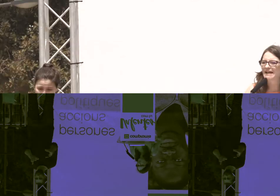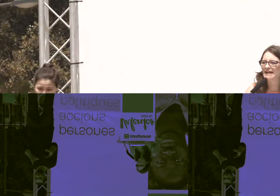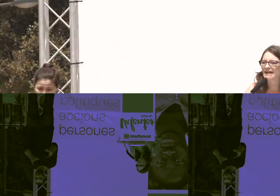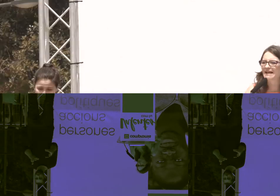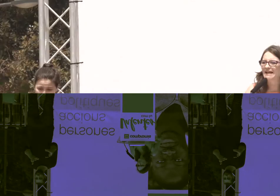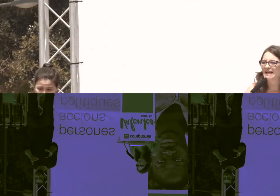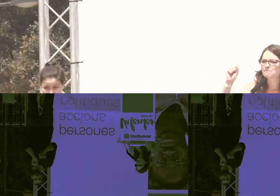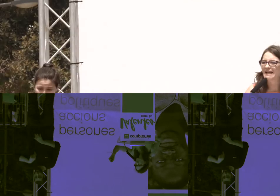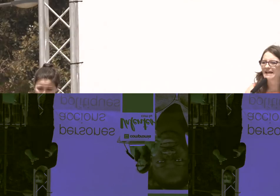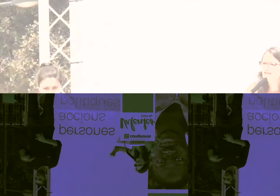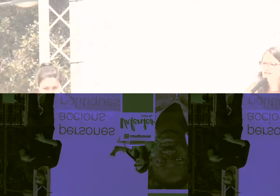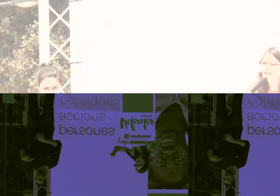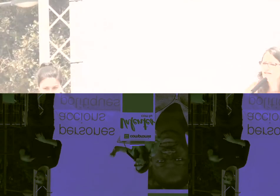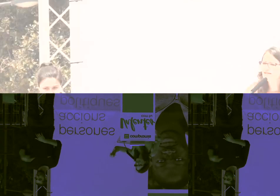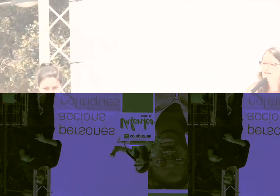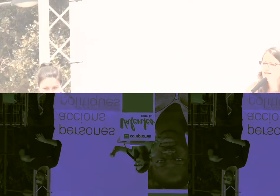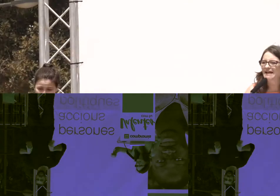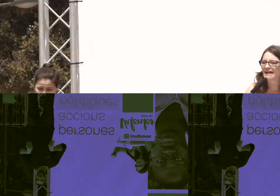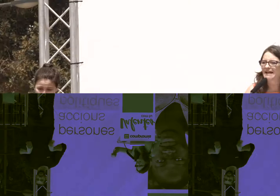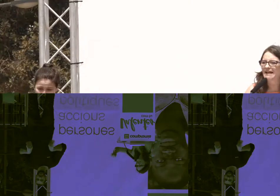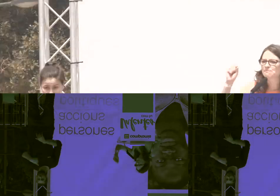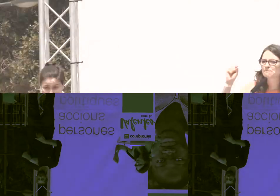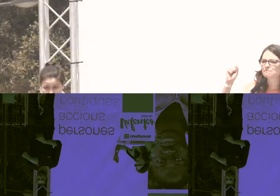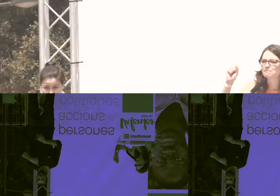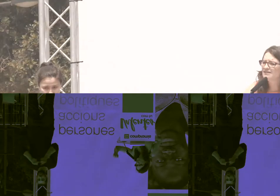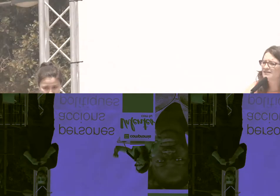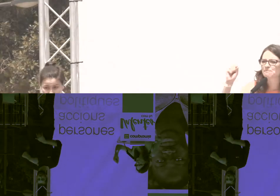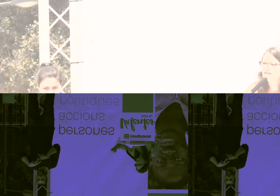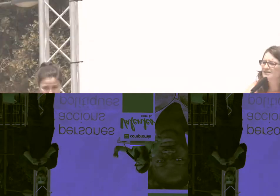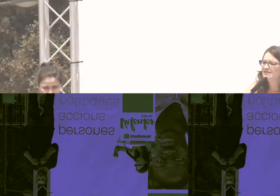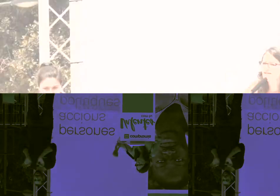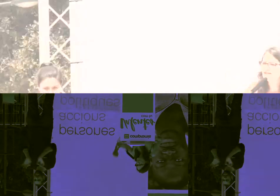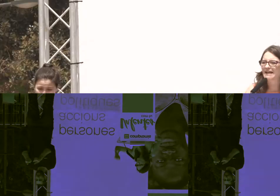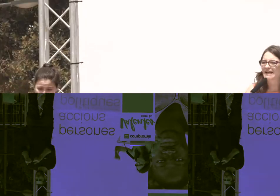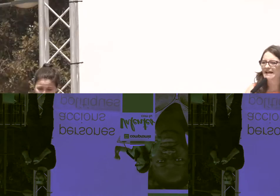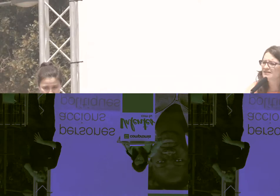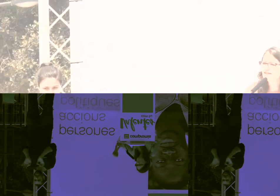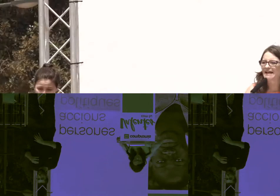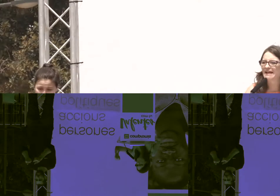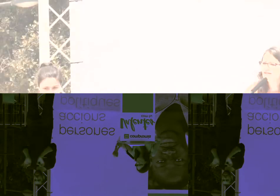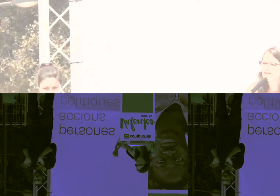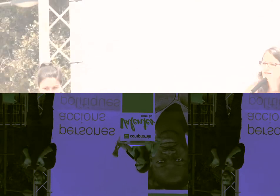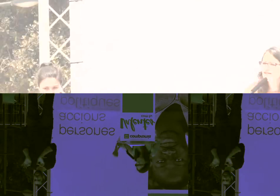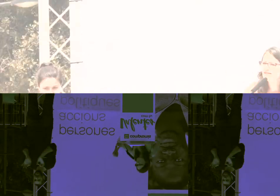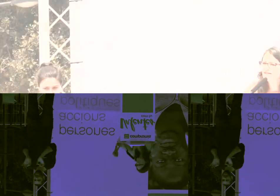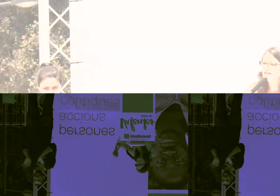això, perquè nosaltres estem posant les eines perquè el nostre poble no el tiranitzi mai més ningú.